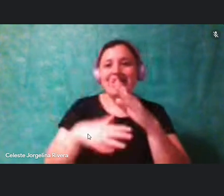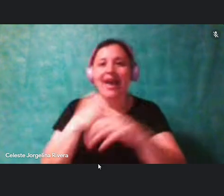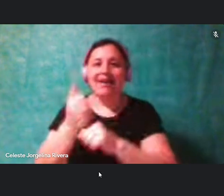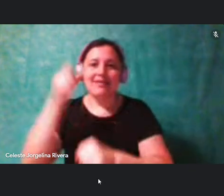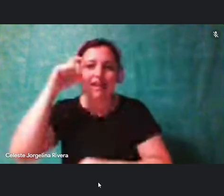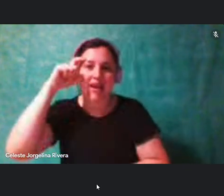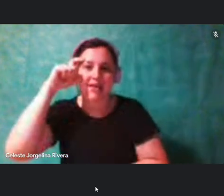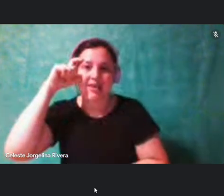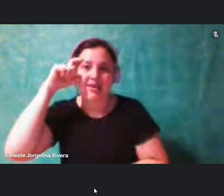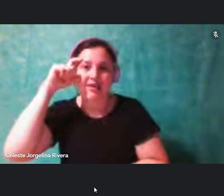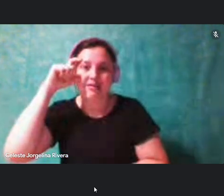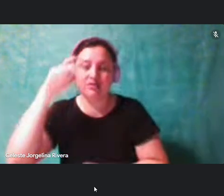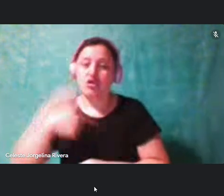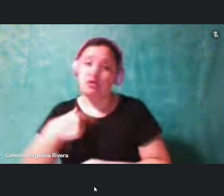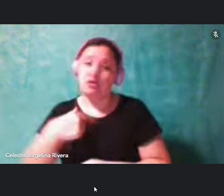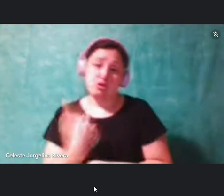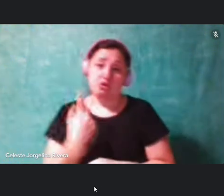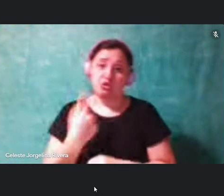Bien.